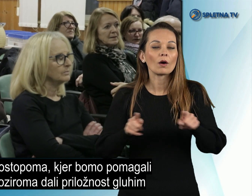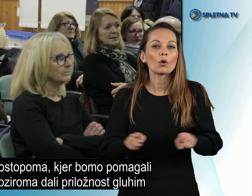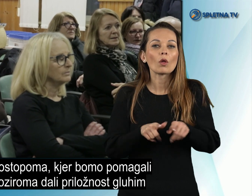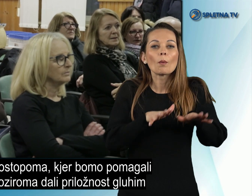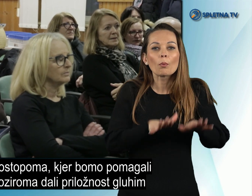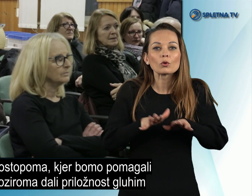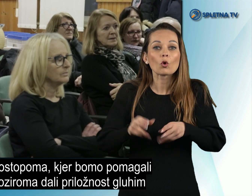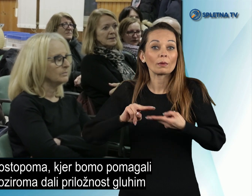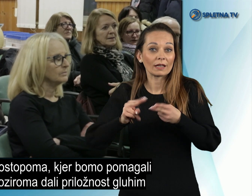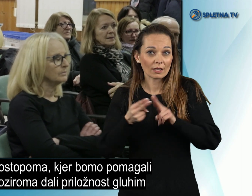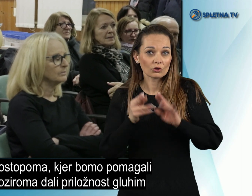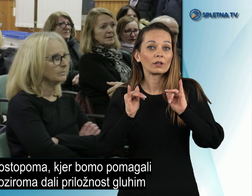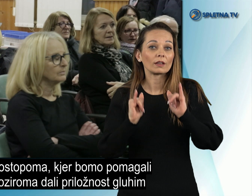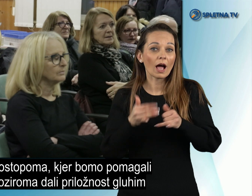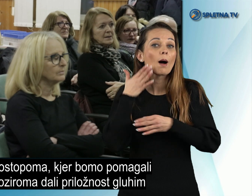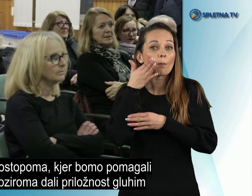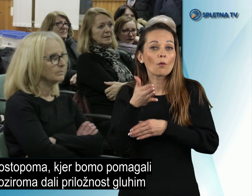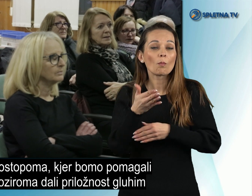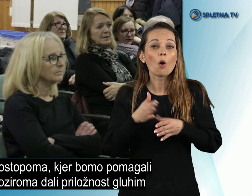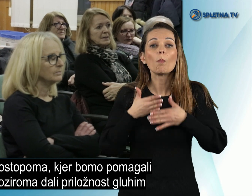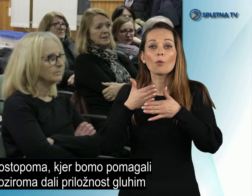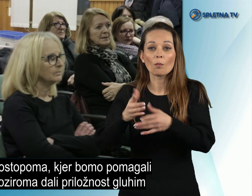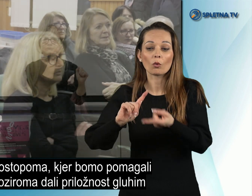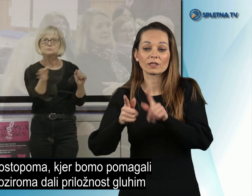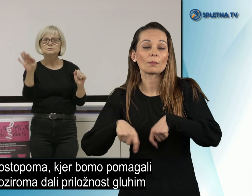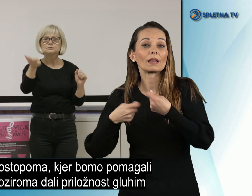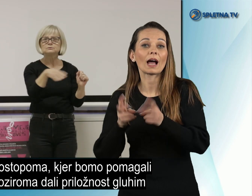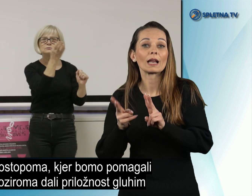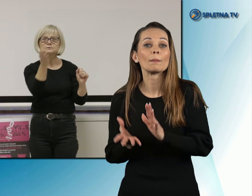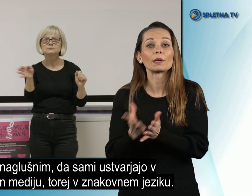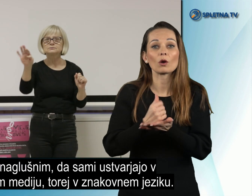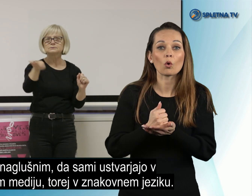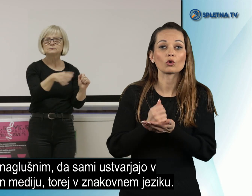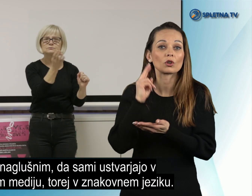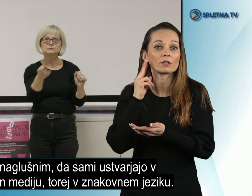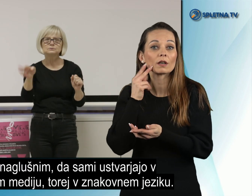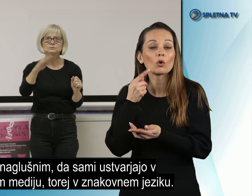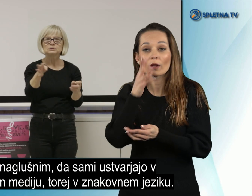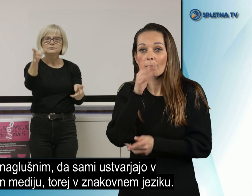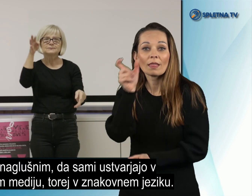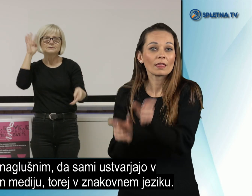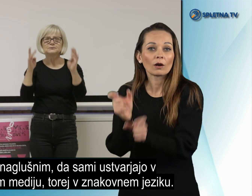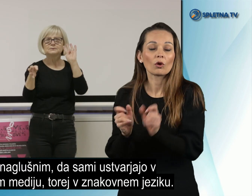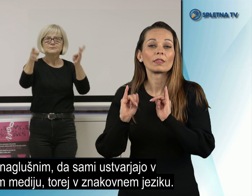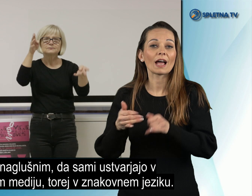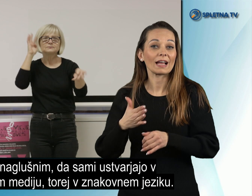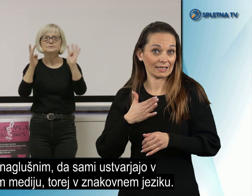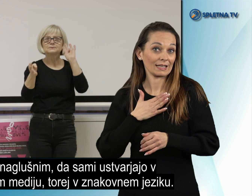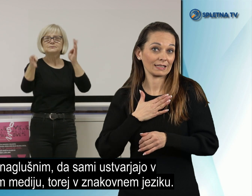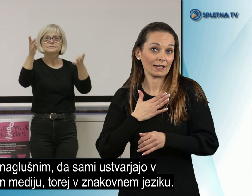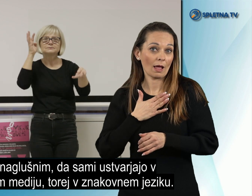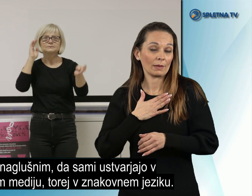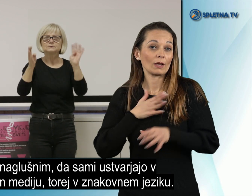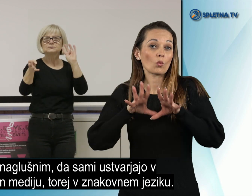postopen način, kjer bomo dejansko pomagali oziroma dali priložnost gluhim in naglušnim, da sami ustvarjajo v svojem mediju, torej v